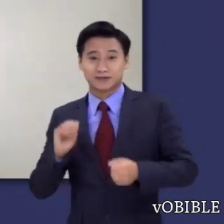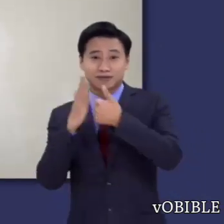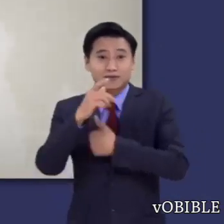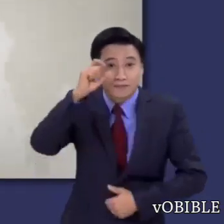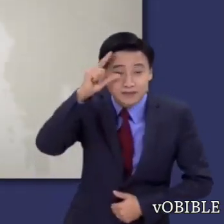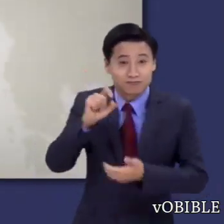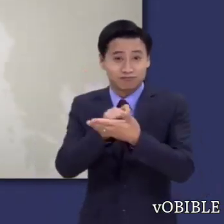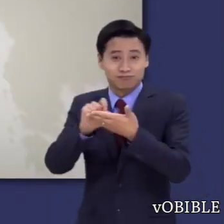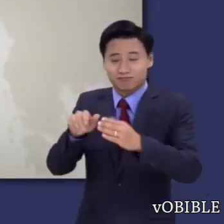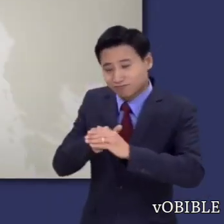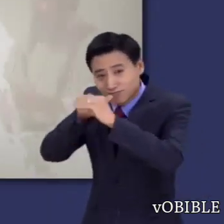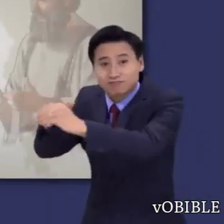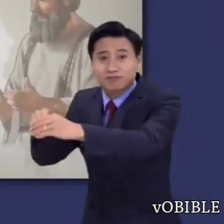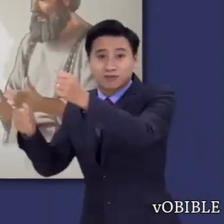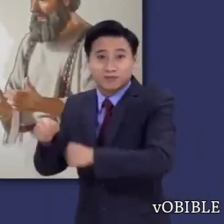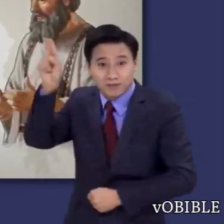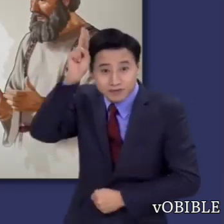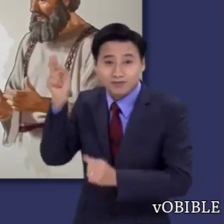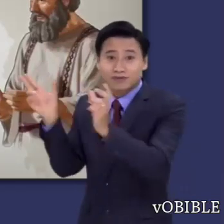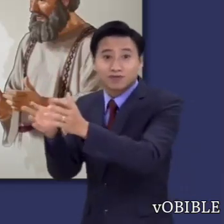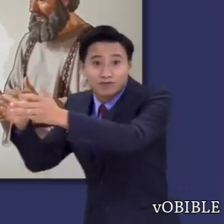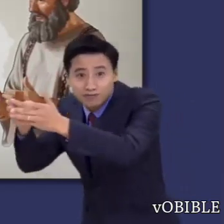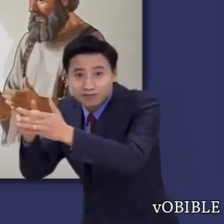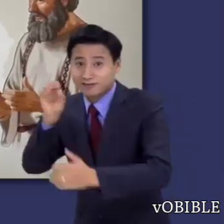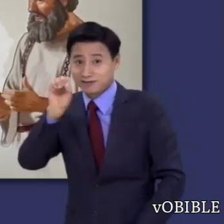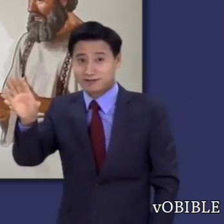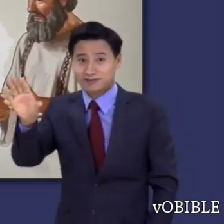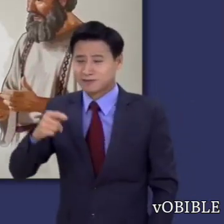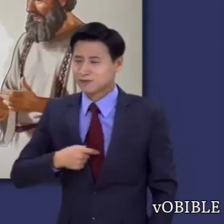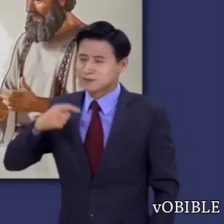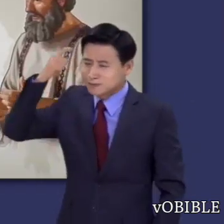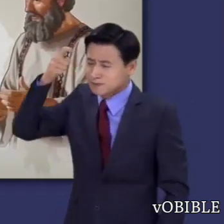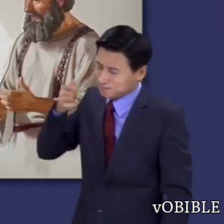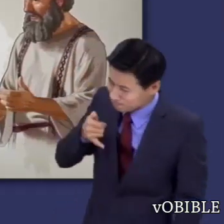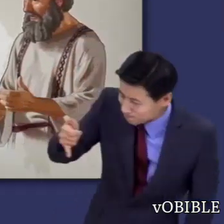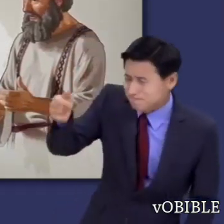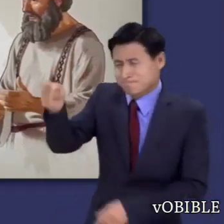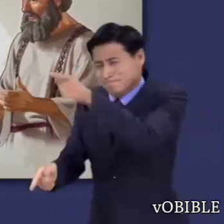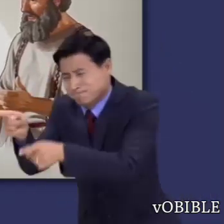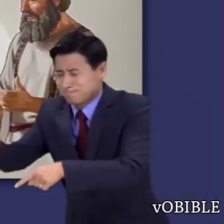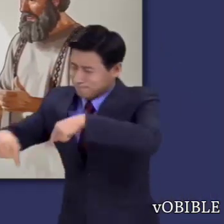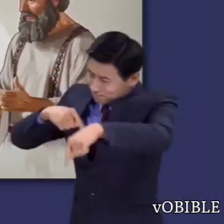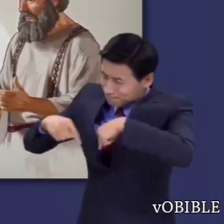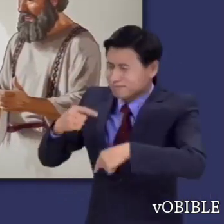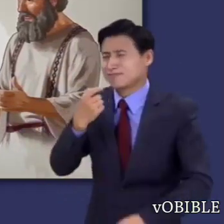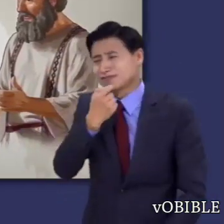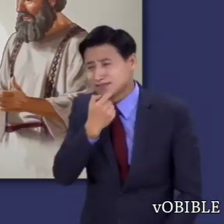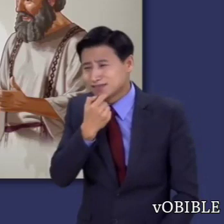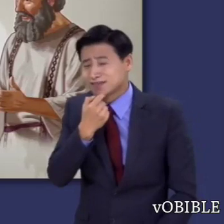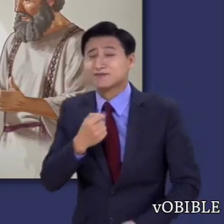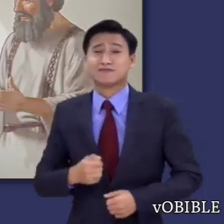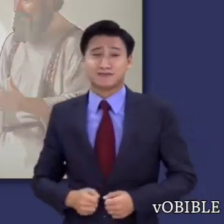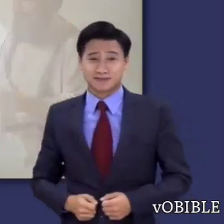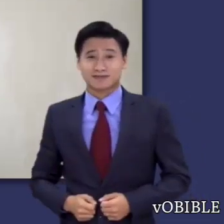第一章，保罗表示想去罗马探望那里的基督徒，好让彼此得到鼓励。